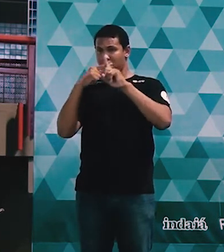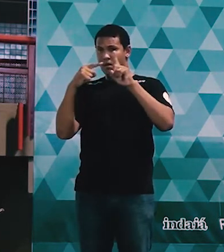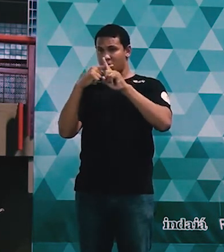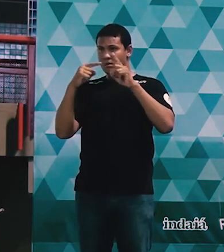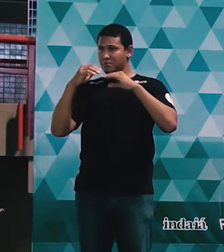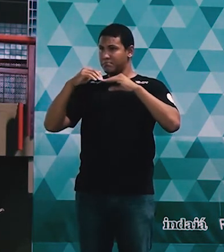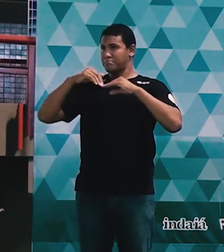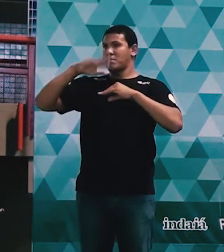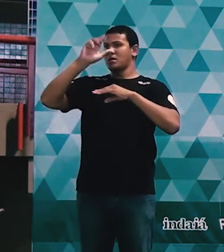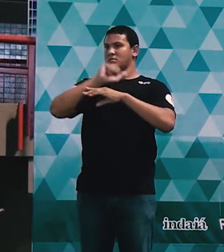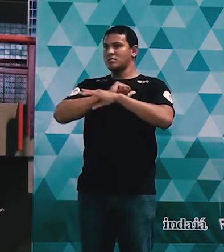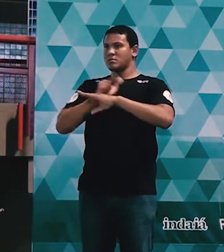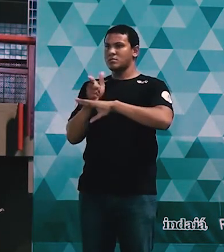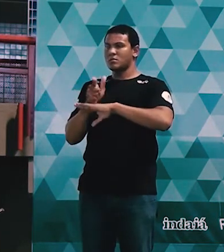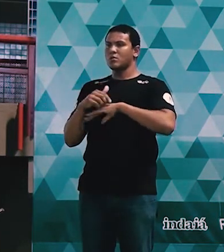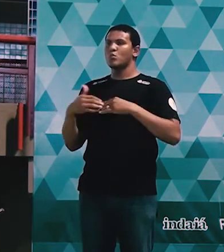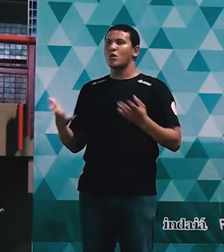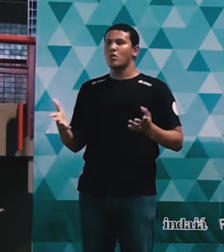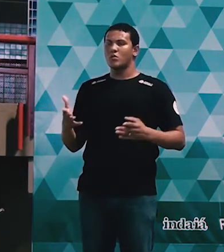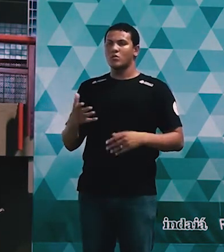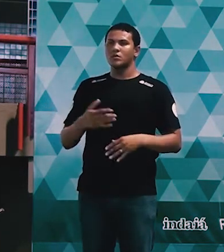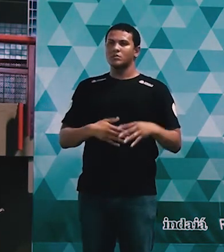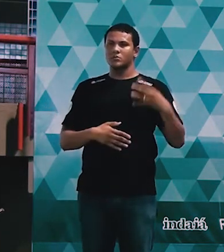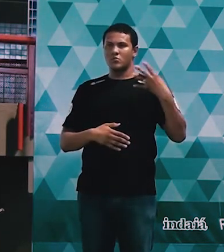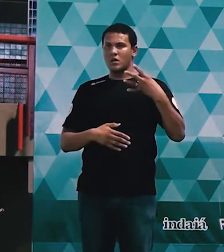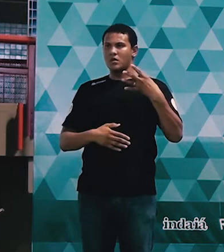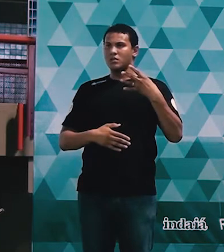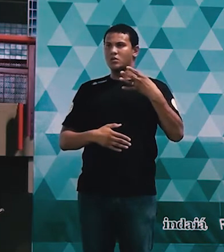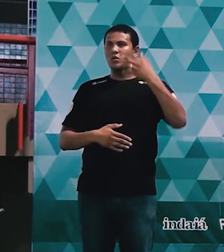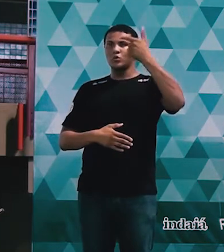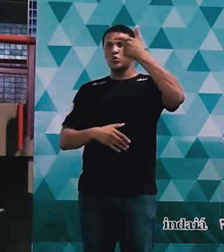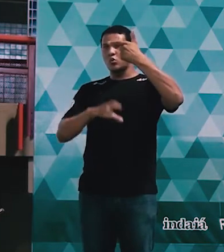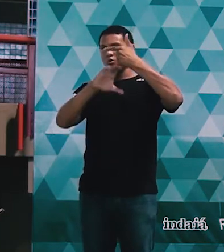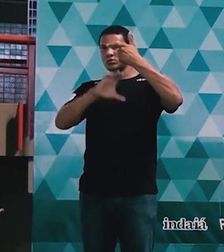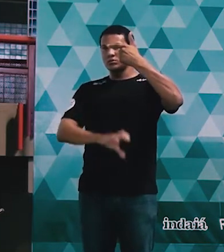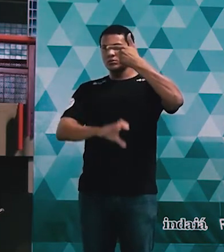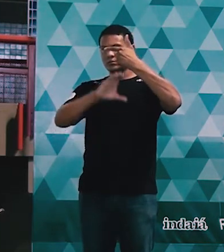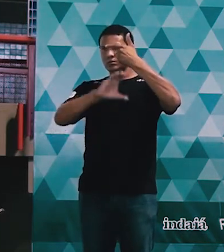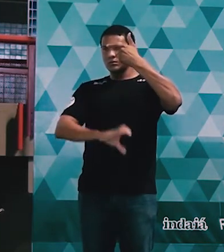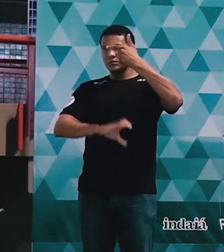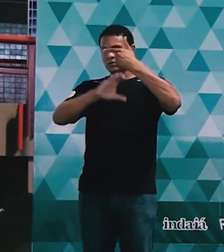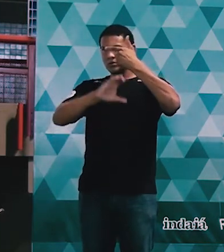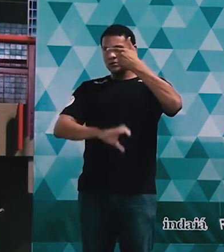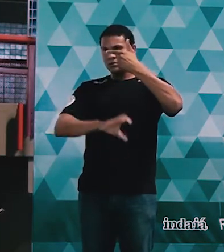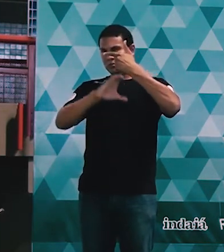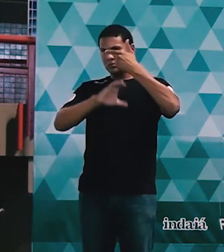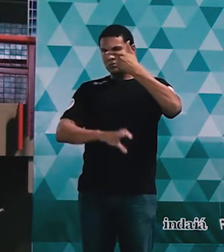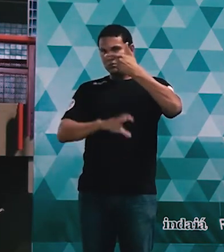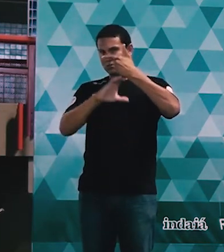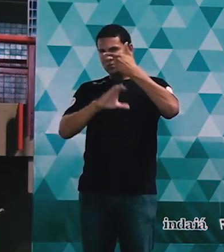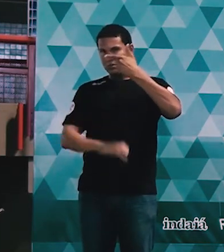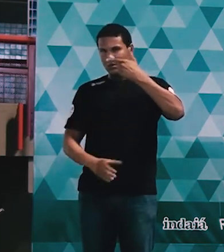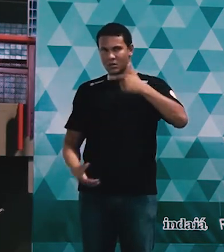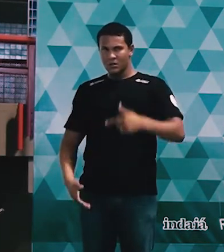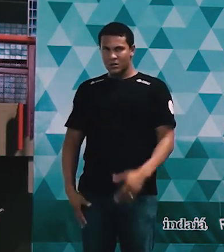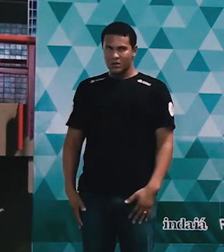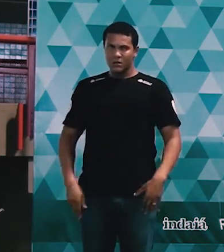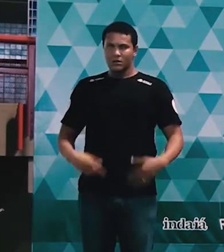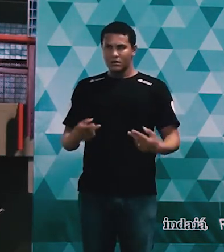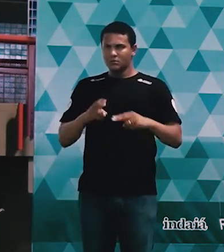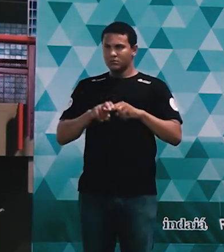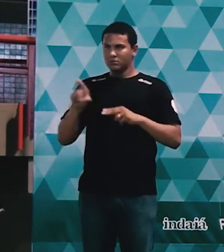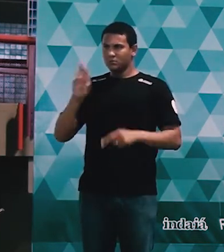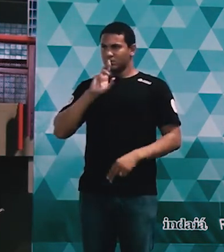tinha? 4. Então, essa é a resposta correta. Resposta correta, letra B de bola. O reagente 2